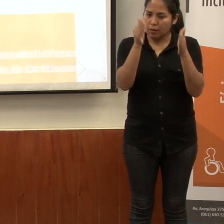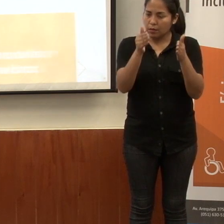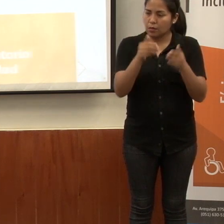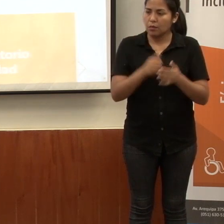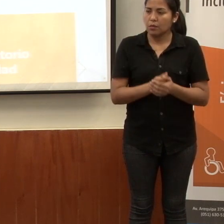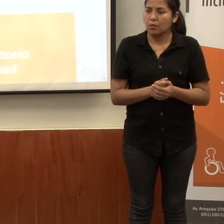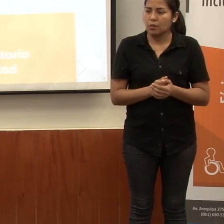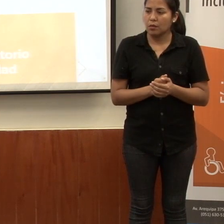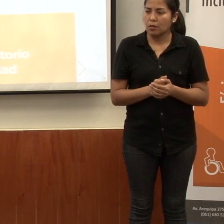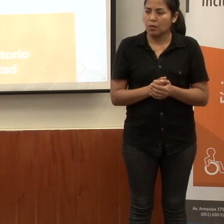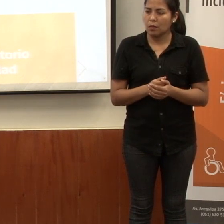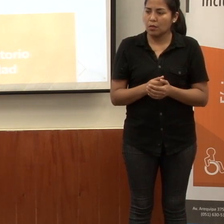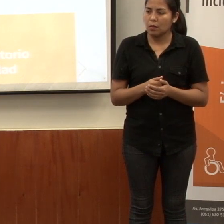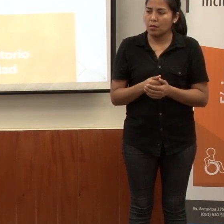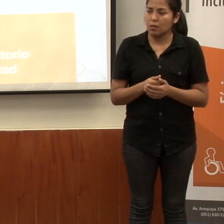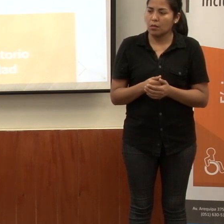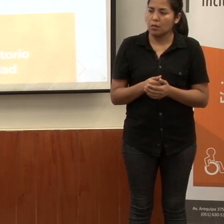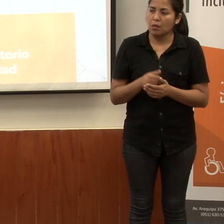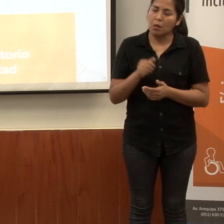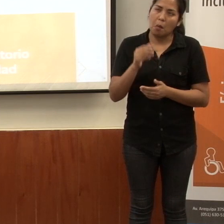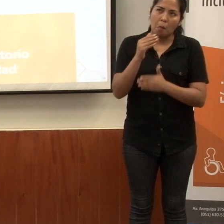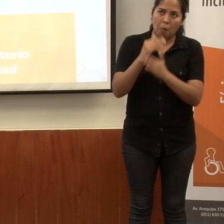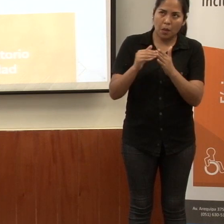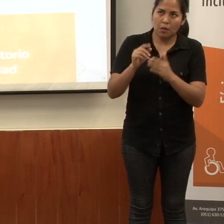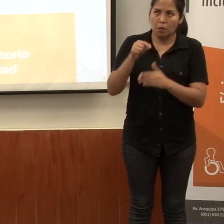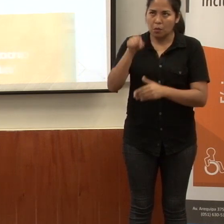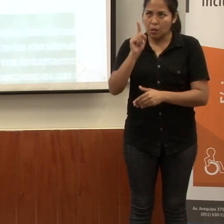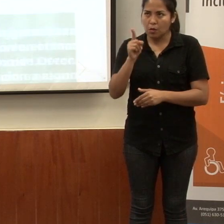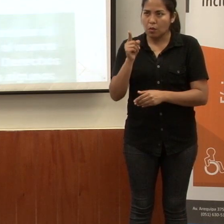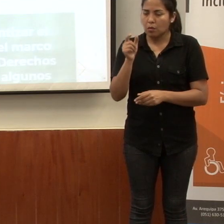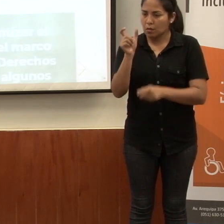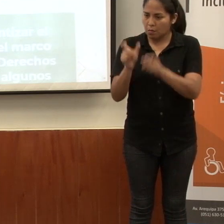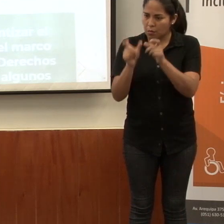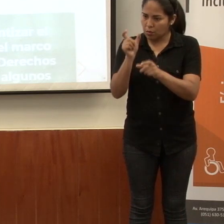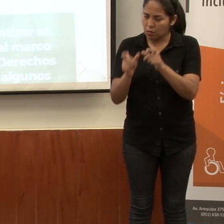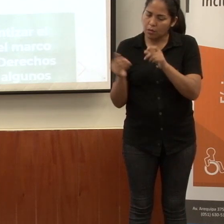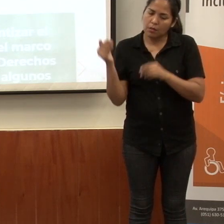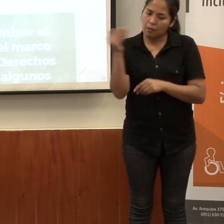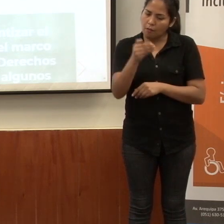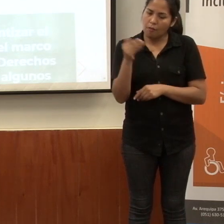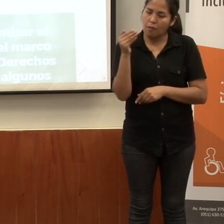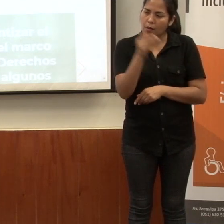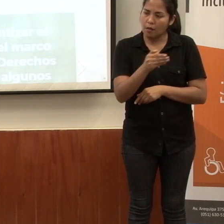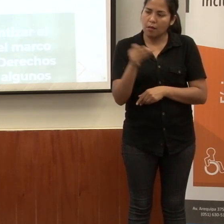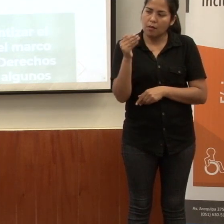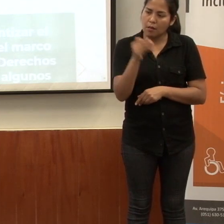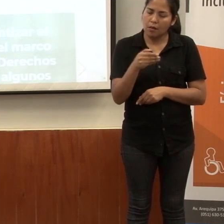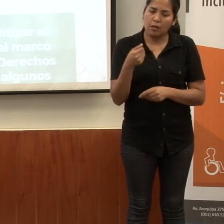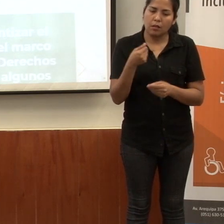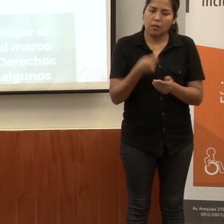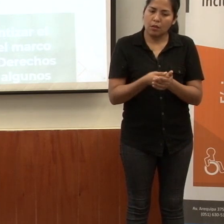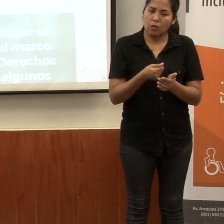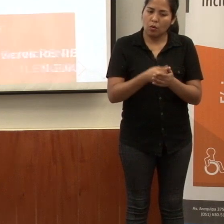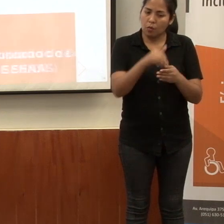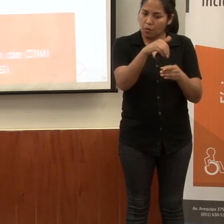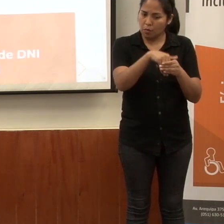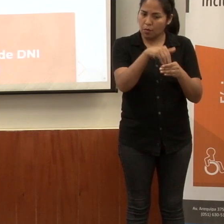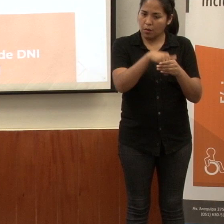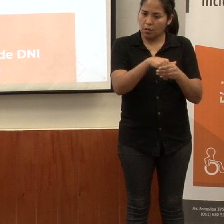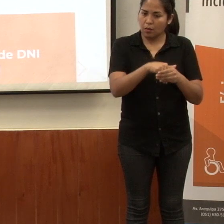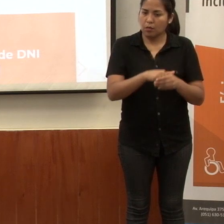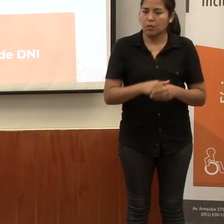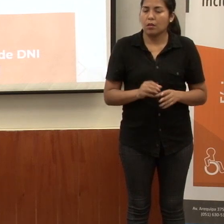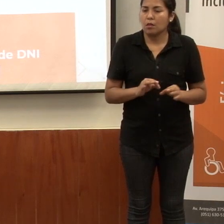estado viendo es que del 500.000 de personas que van a periódicamente a hacer el cobro en el Banco de la Nación, hay un